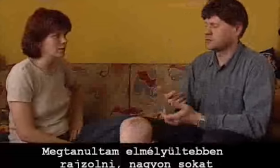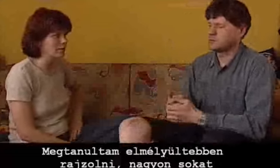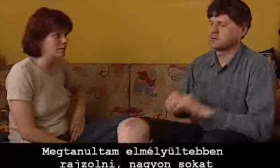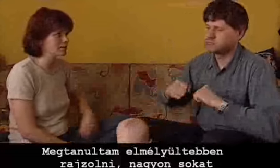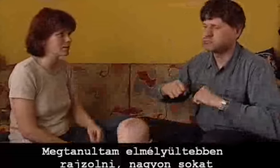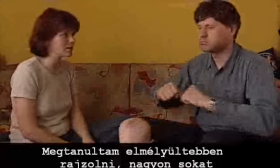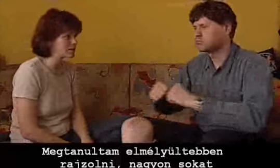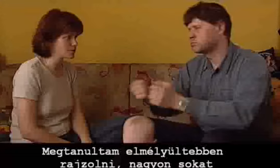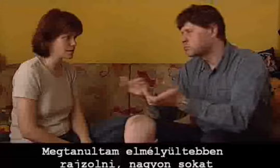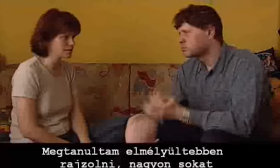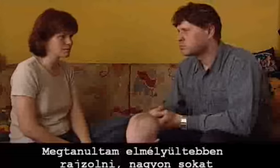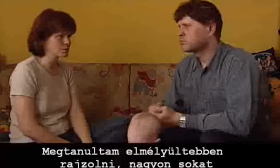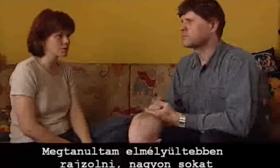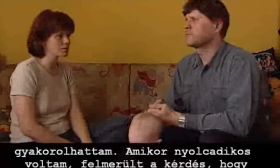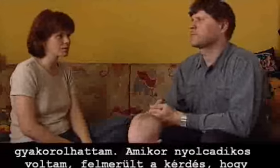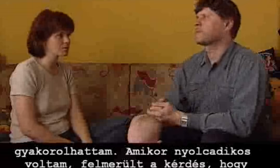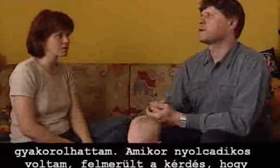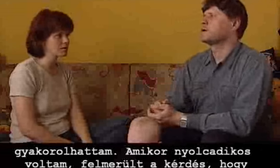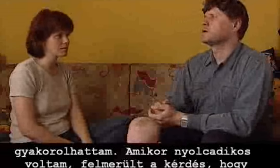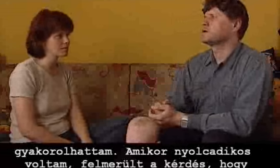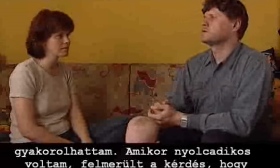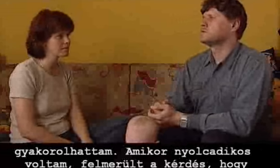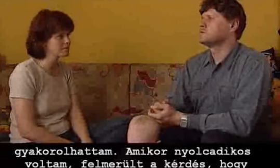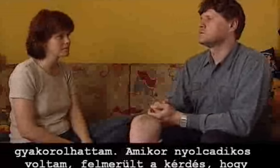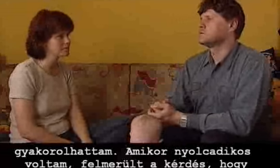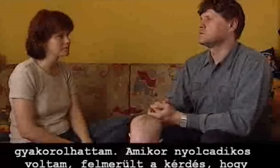Megtanultam elmélyült ebben rajzolni, nagyon sokat gyakorolhattam.